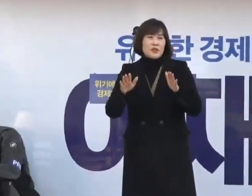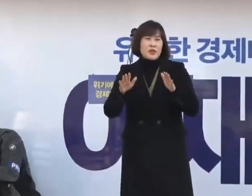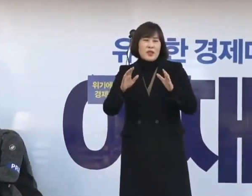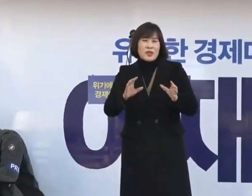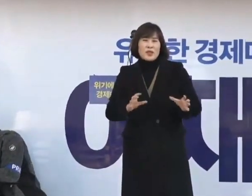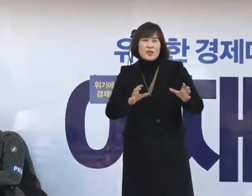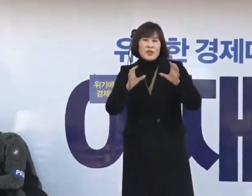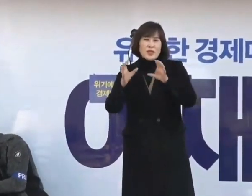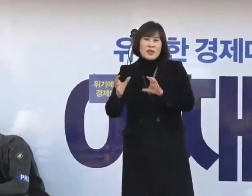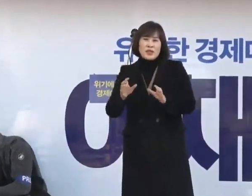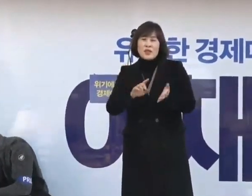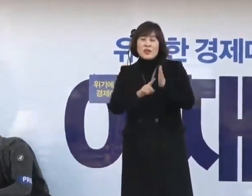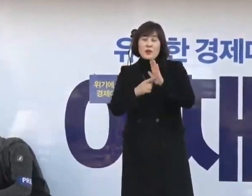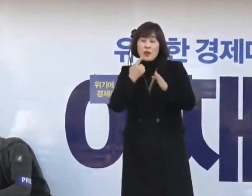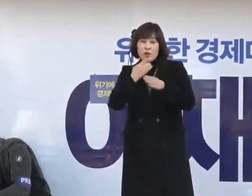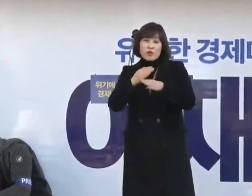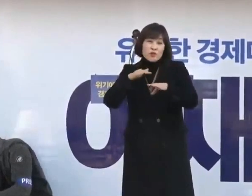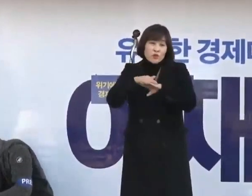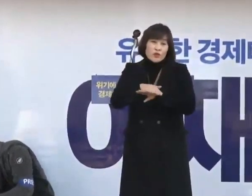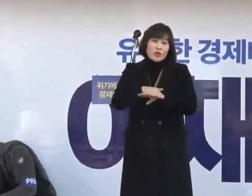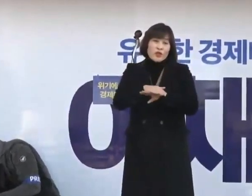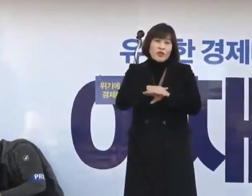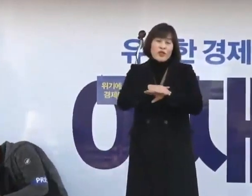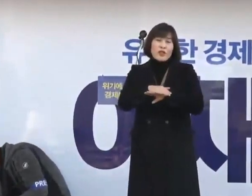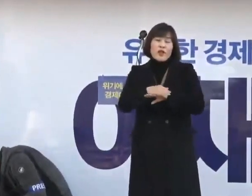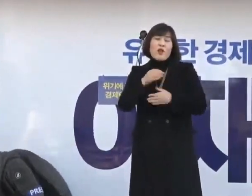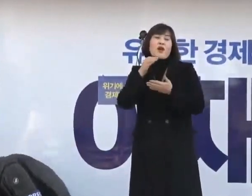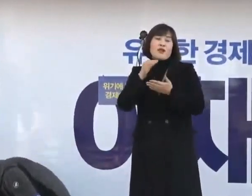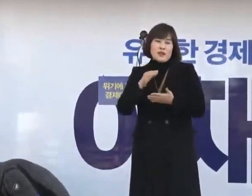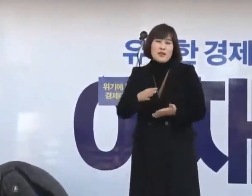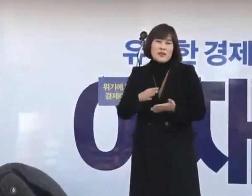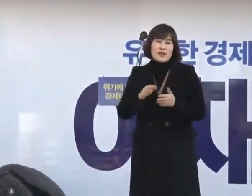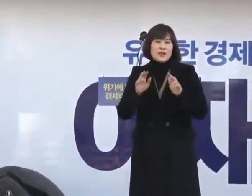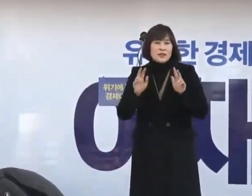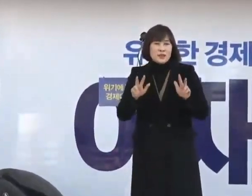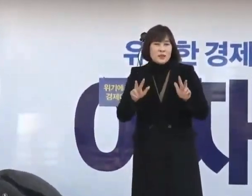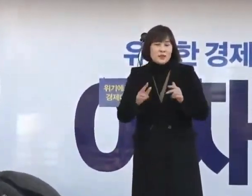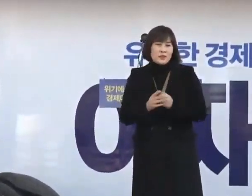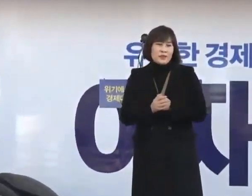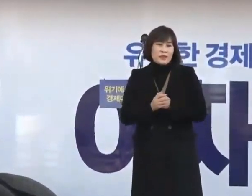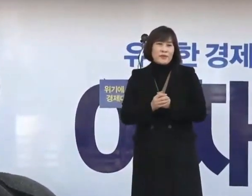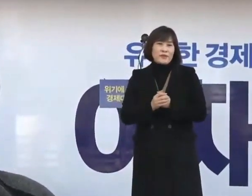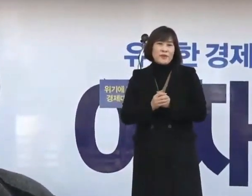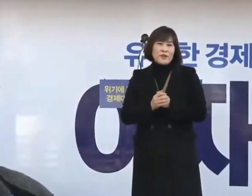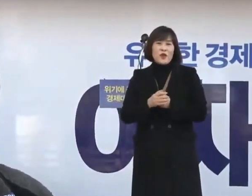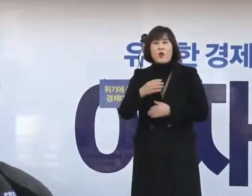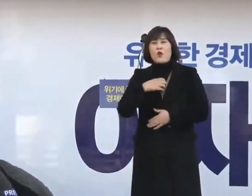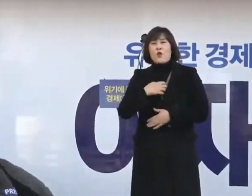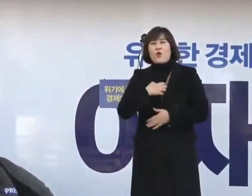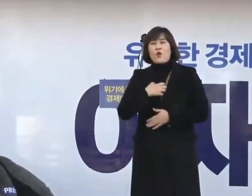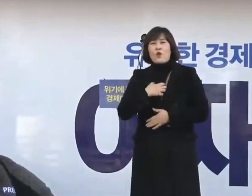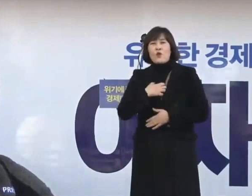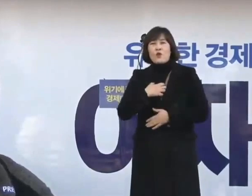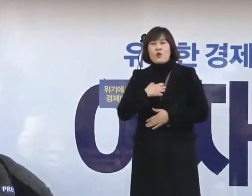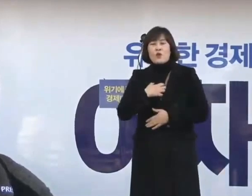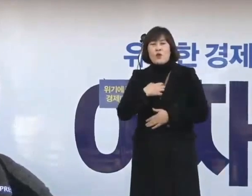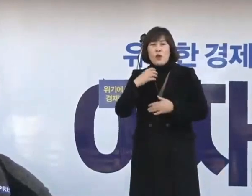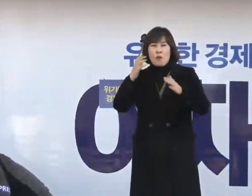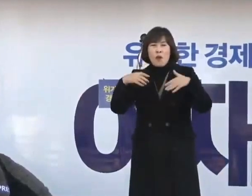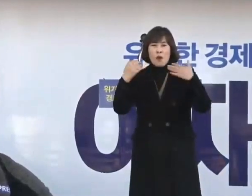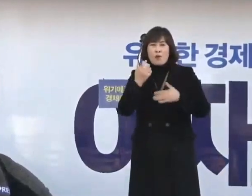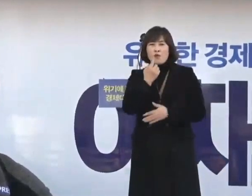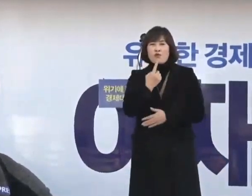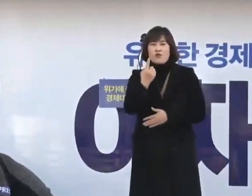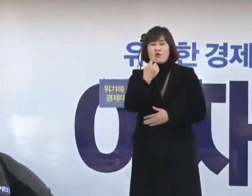세계에 내세울 만한 민주주의, 민주공화국의 가치가 얼굴 앞에 바람 앞에 등불이